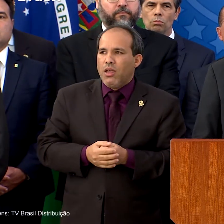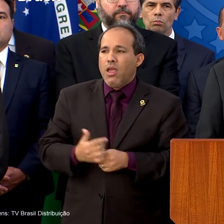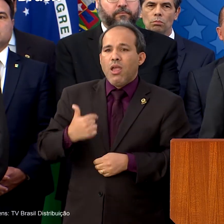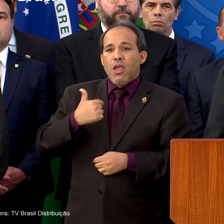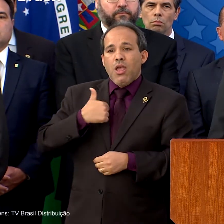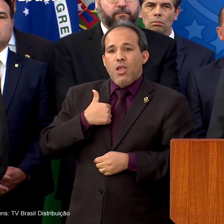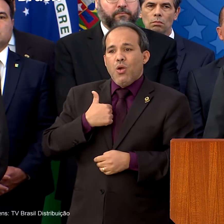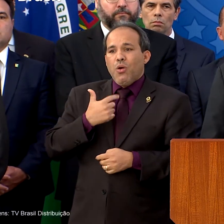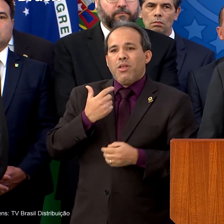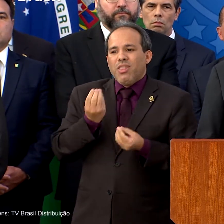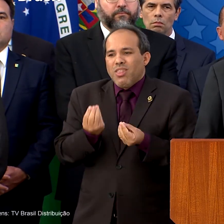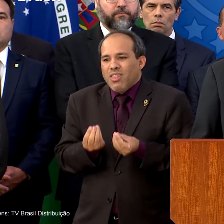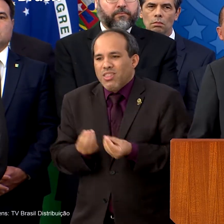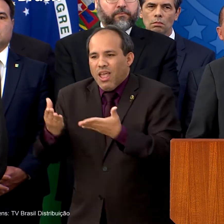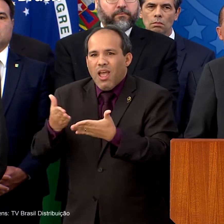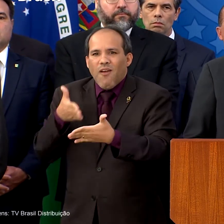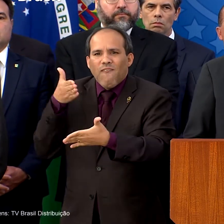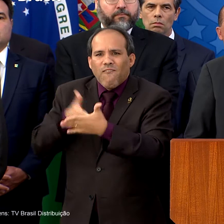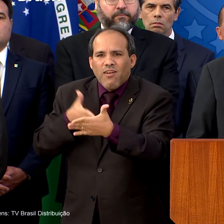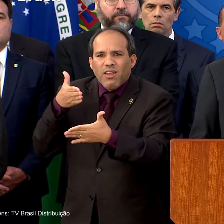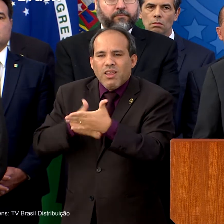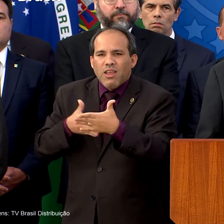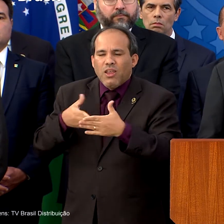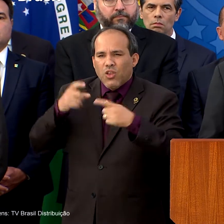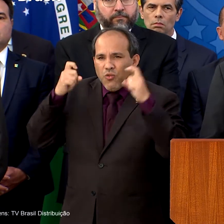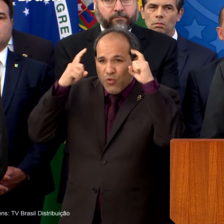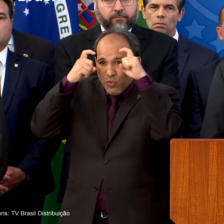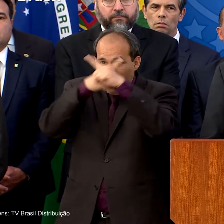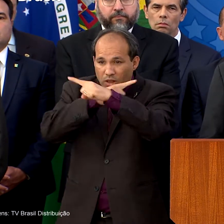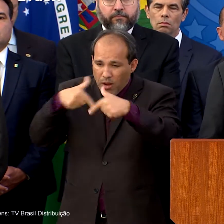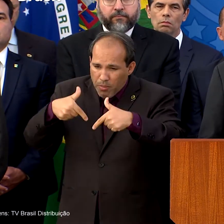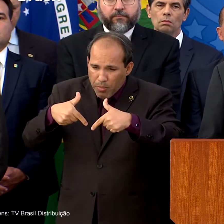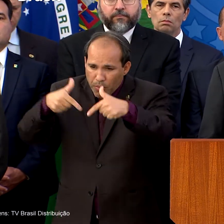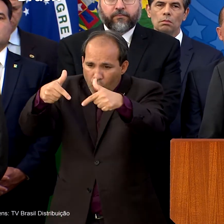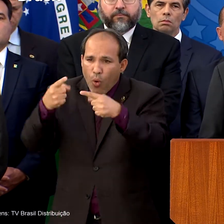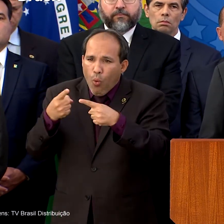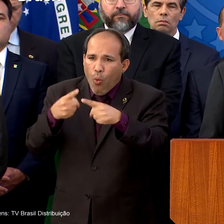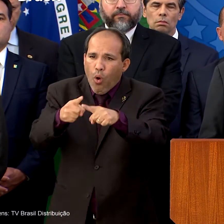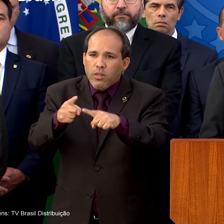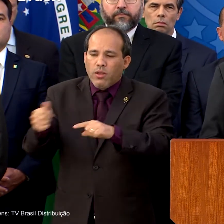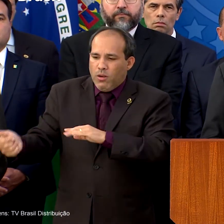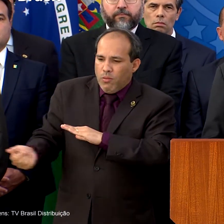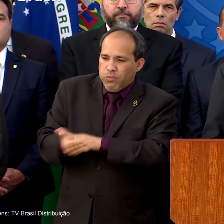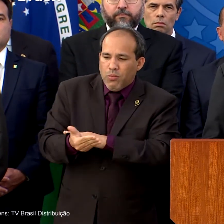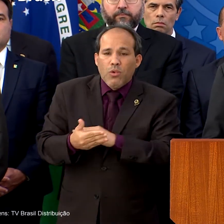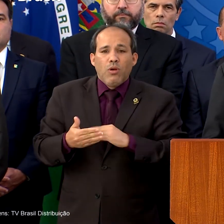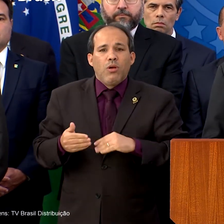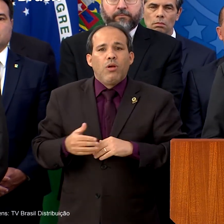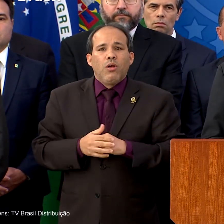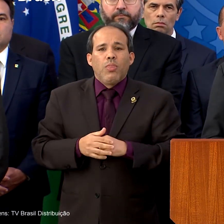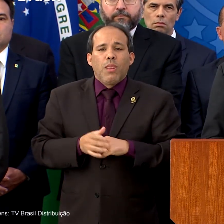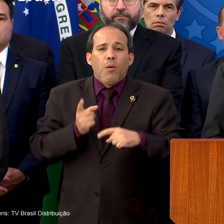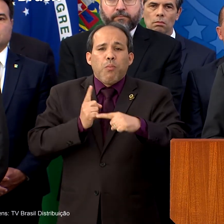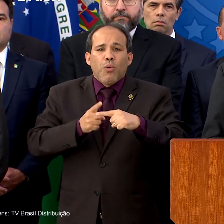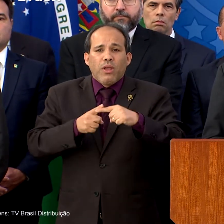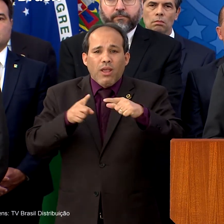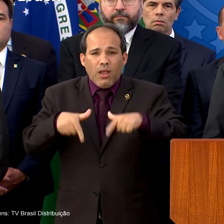dificultando operações de combate à corrupção é porque as operações